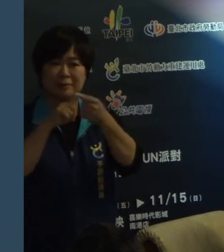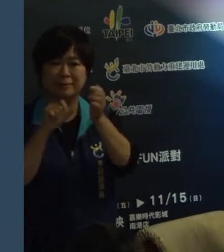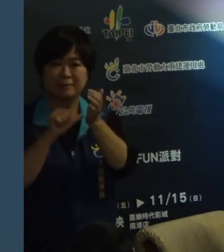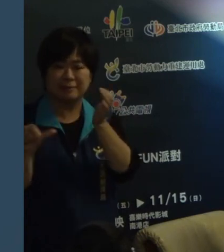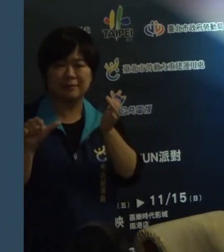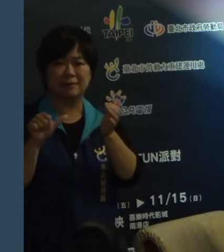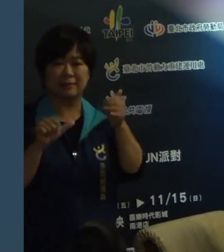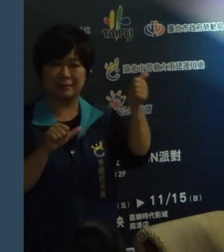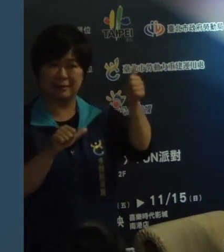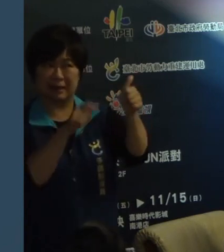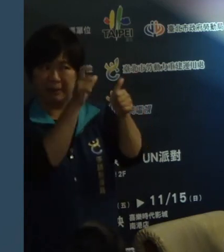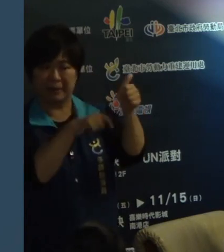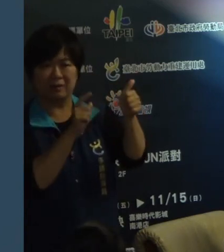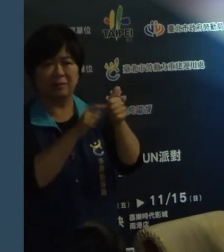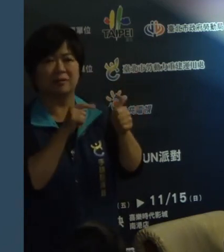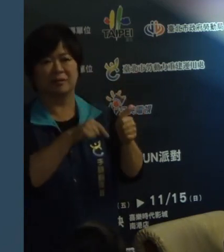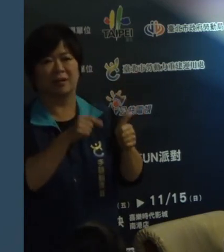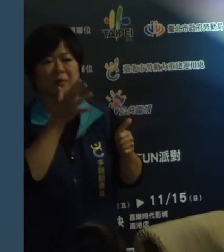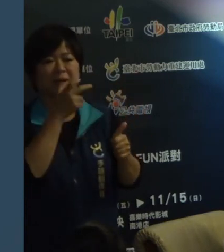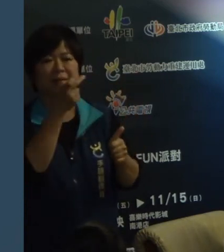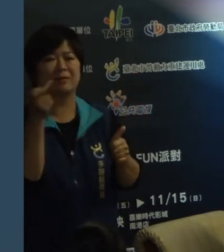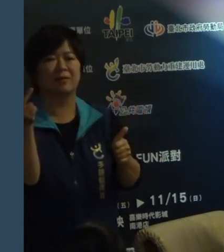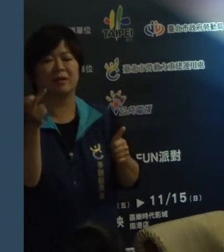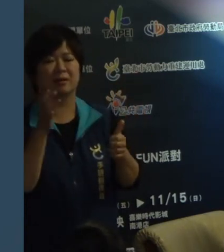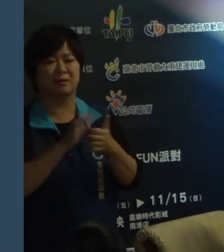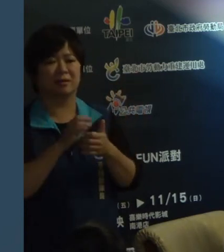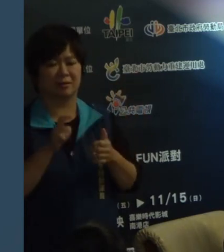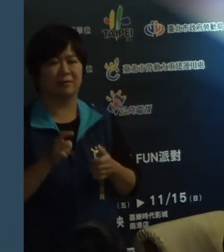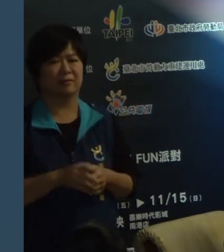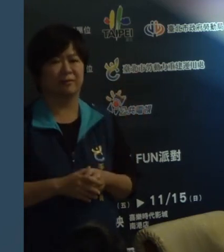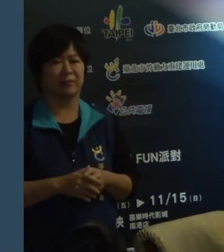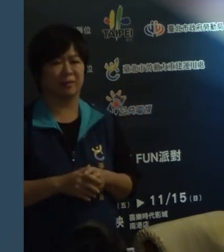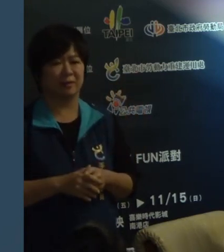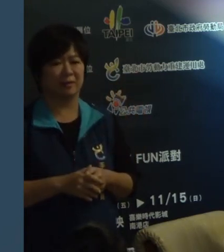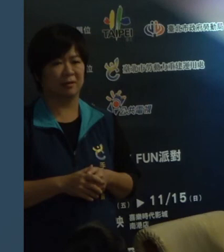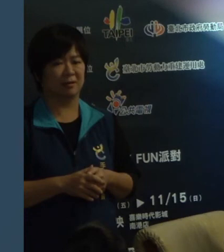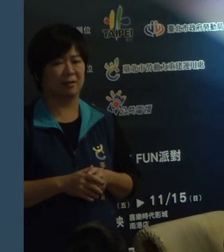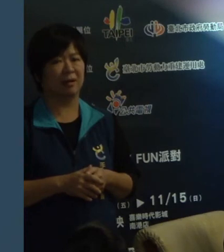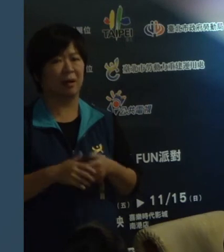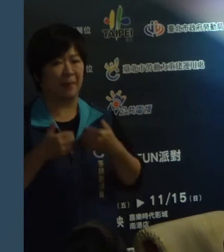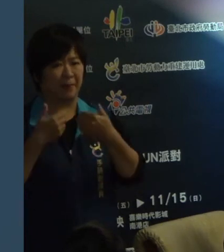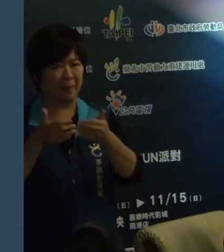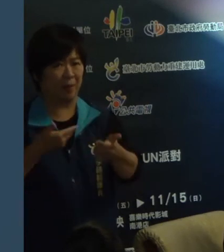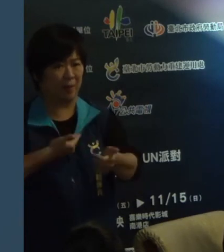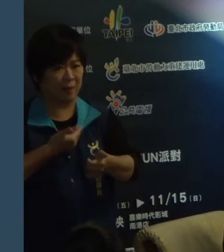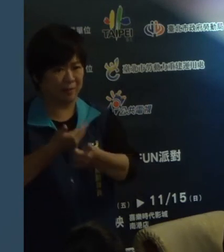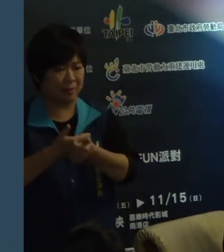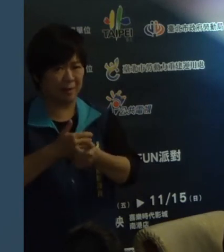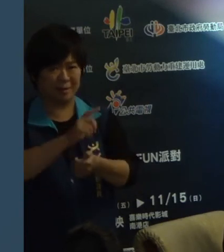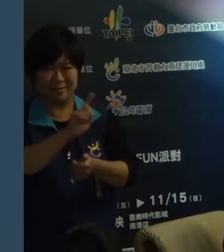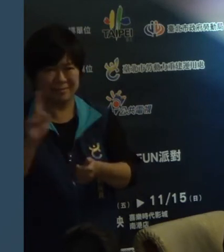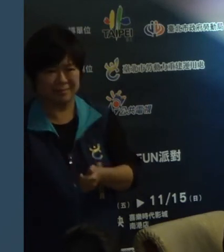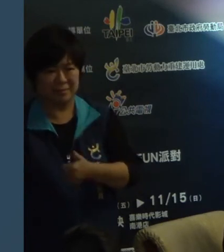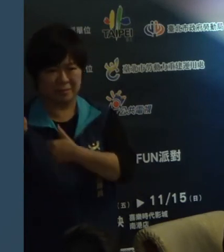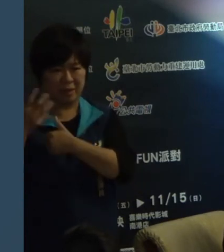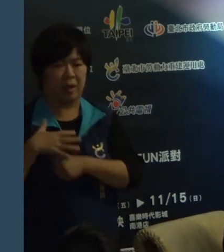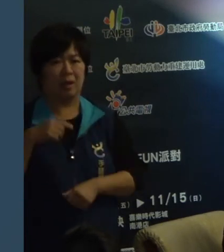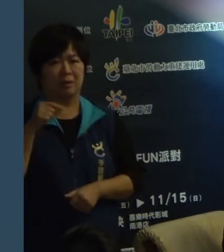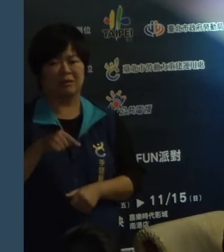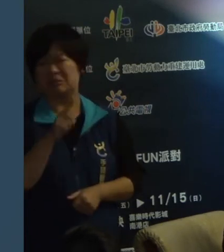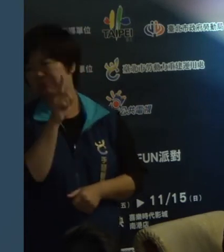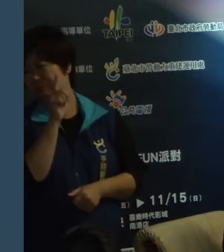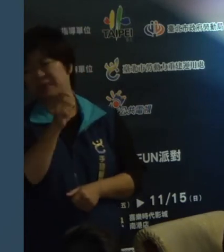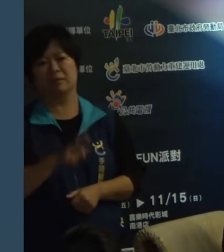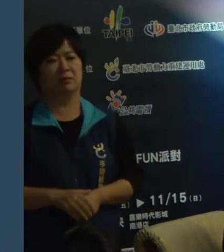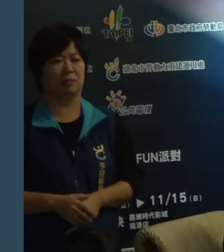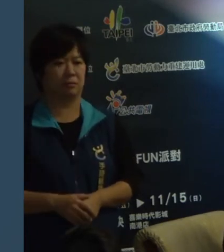角说的一句话 ：Don't let anyone tell you it's impossible。不要让任何人告诉你这不可